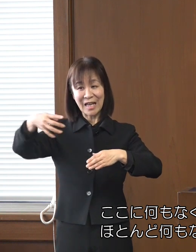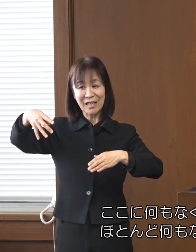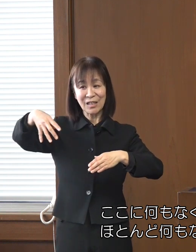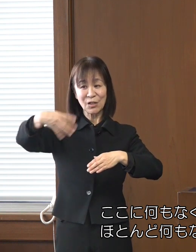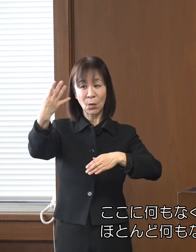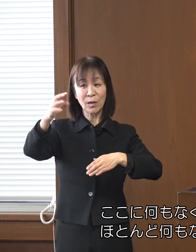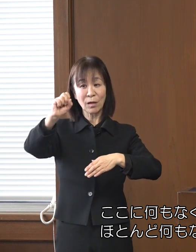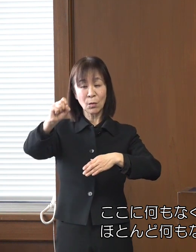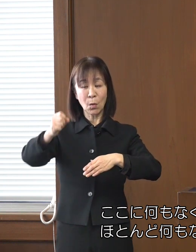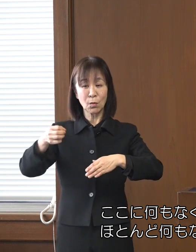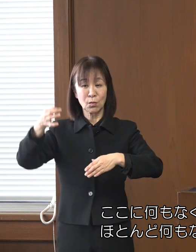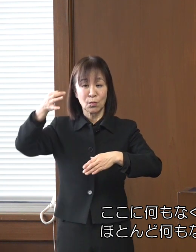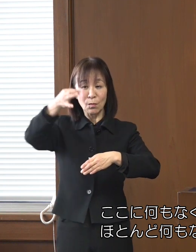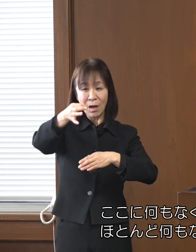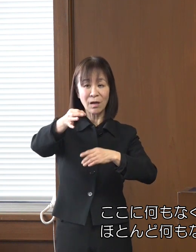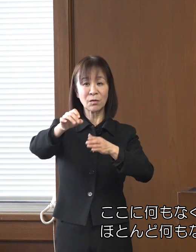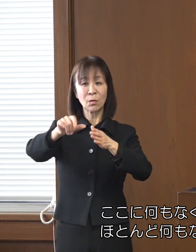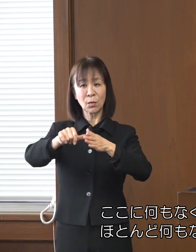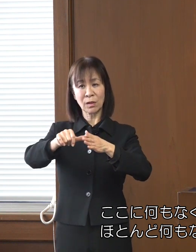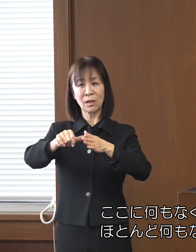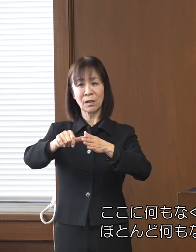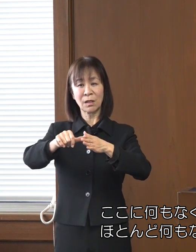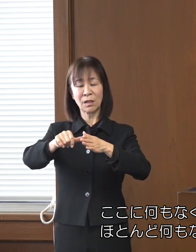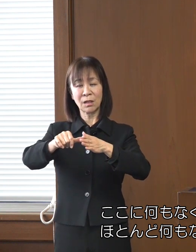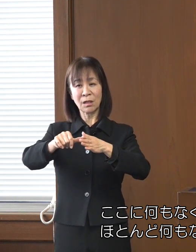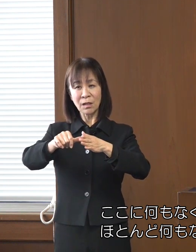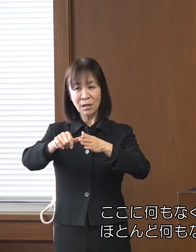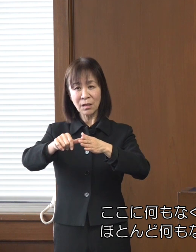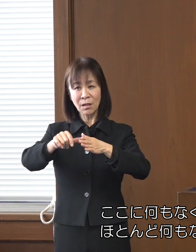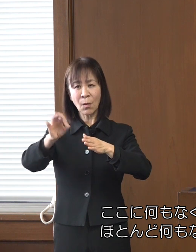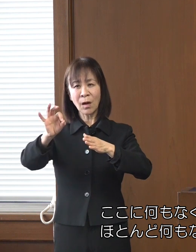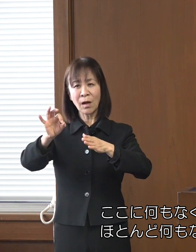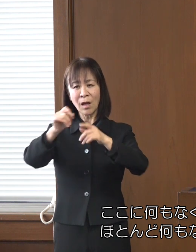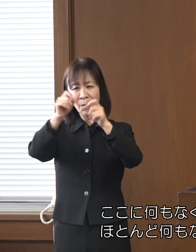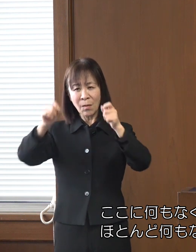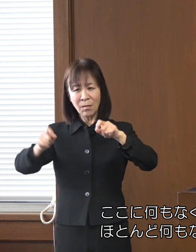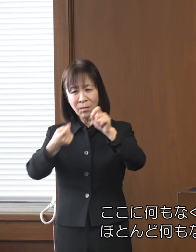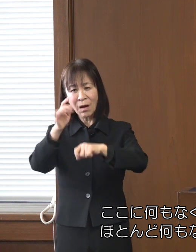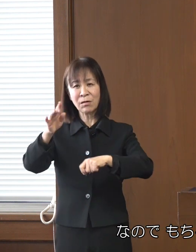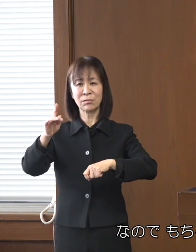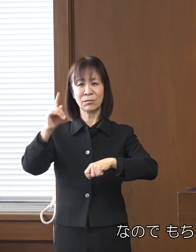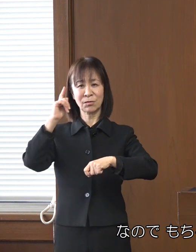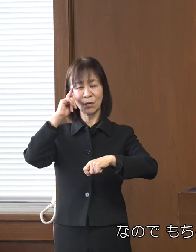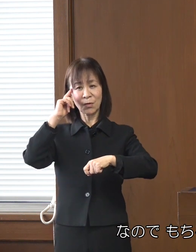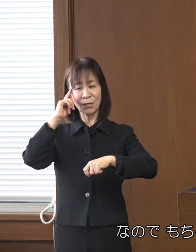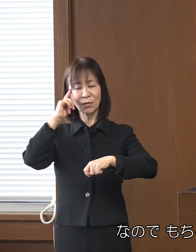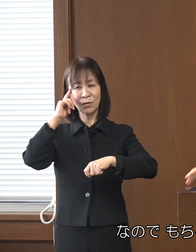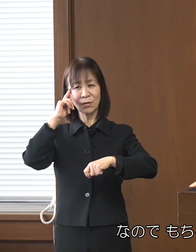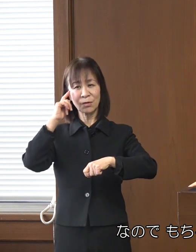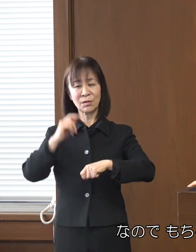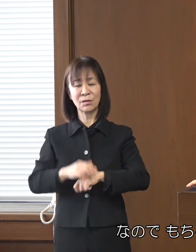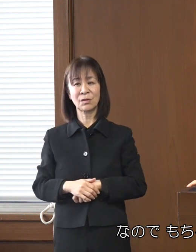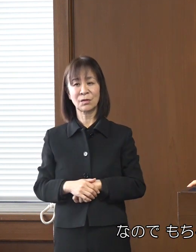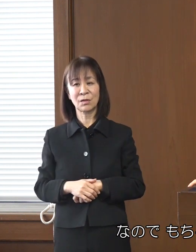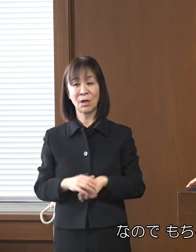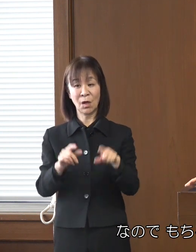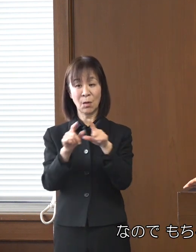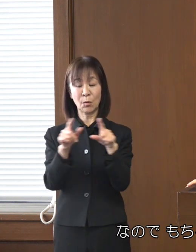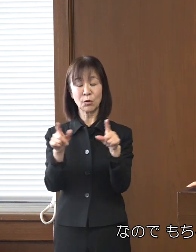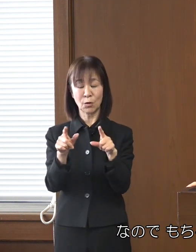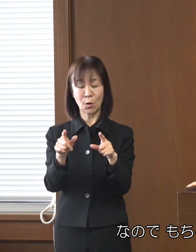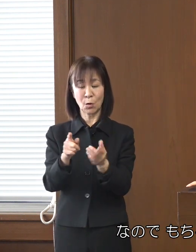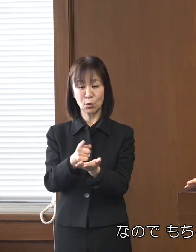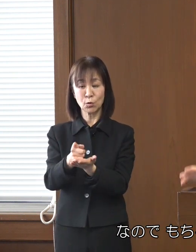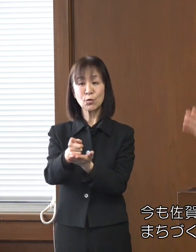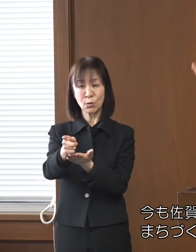ともうほとんど何もない状況になるんですよ。 なので、もちろんルートの問